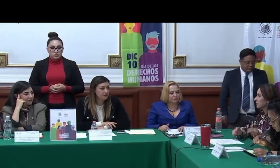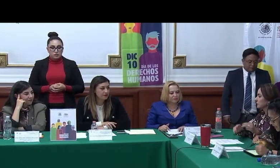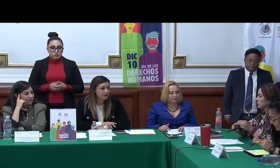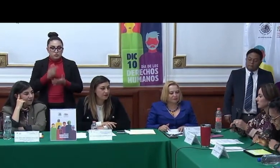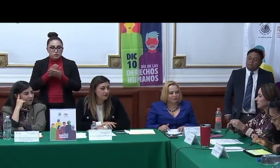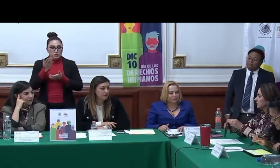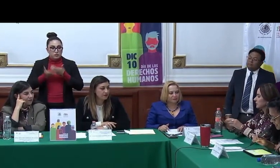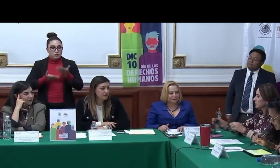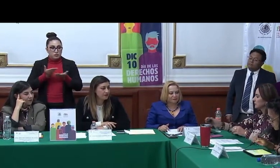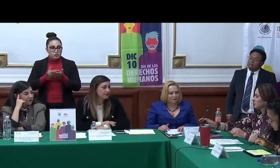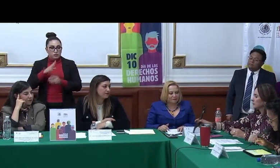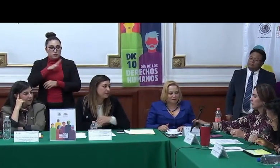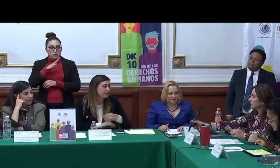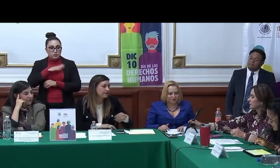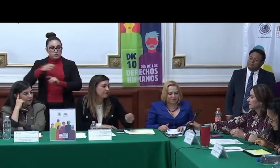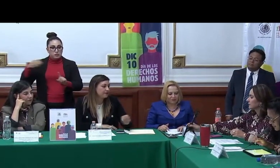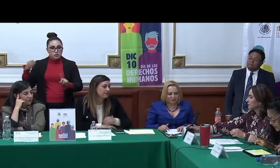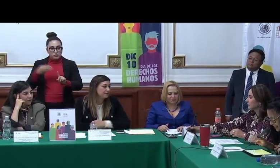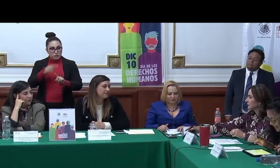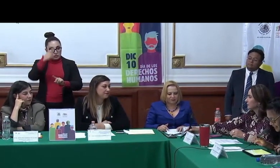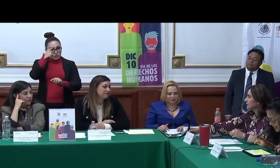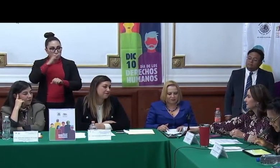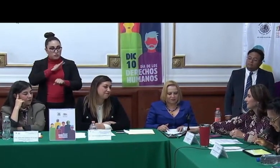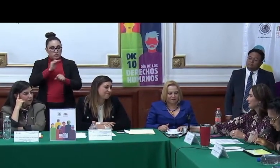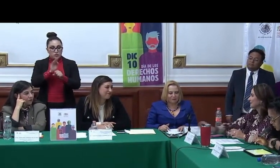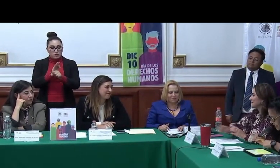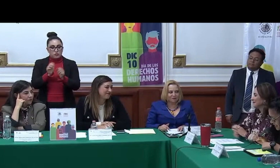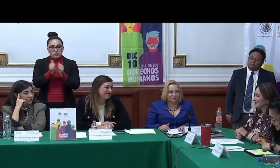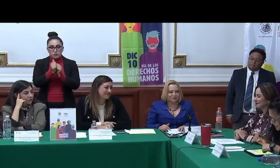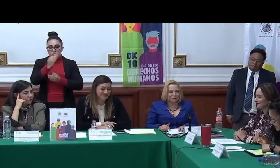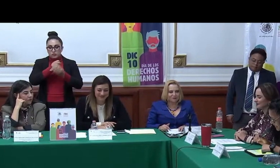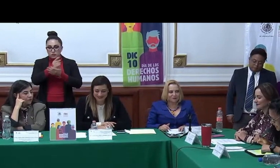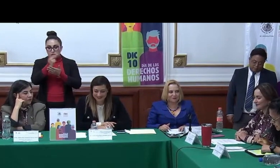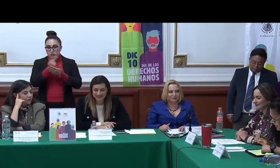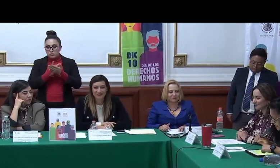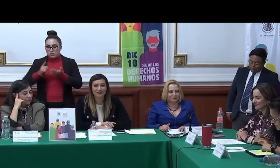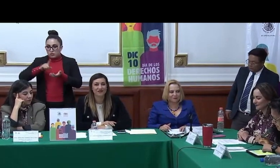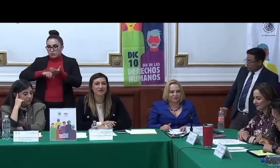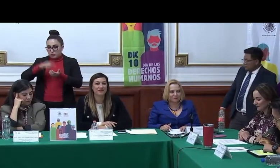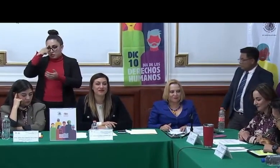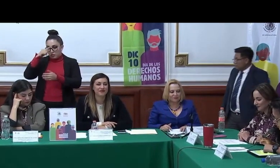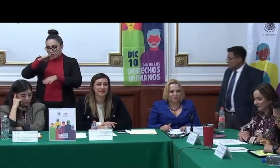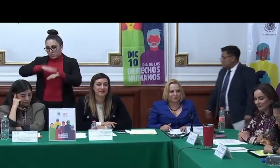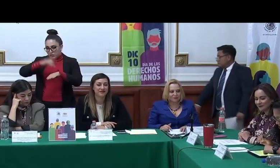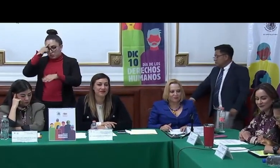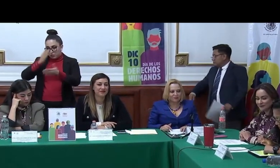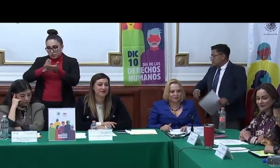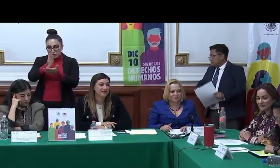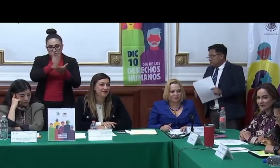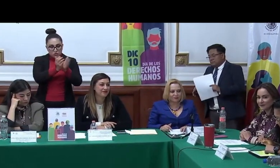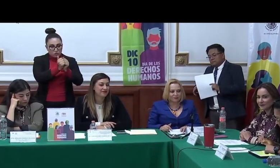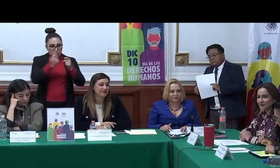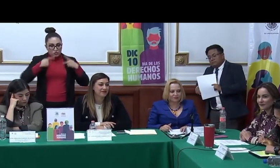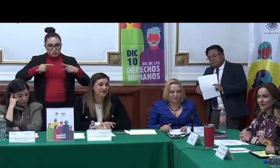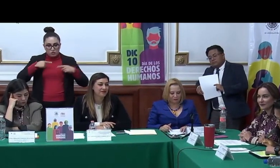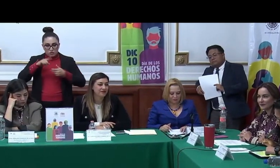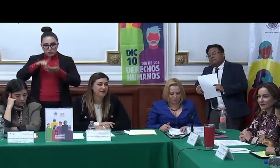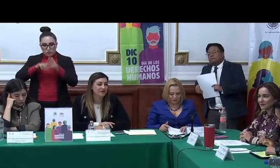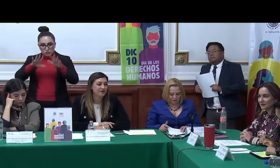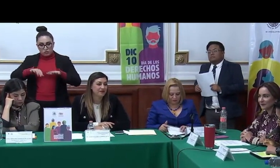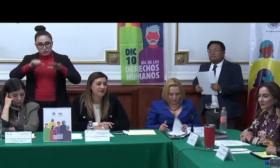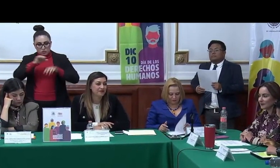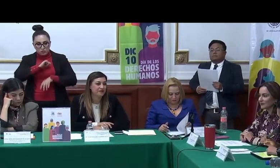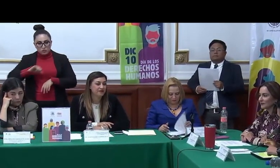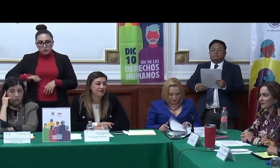objetivo fortalecer las políticas de accesibilidad en nuestras 16 alcaldías, contribuyendo a garantizar que todas